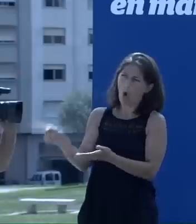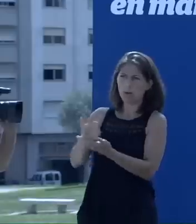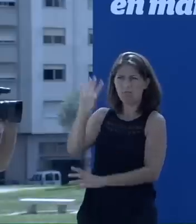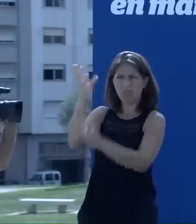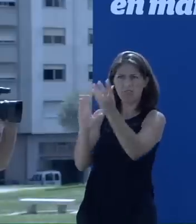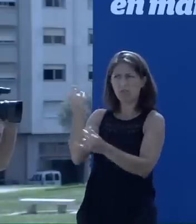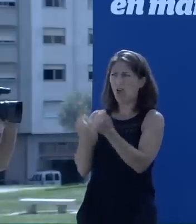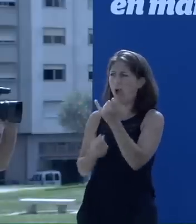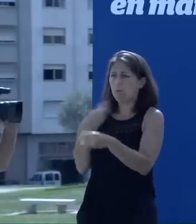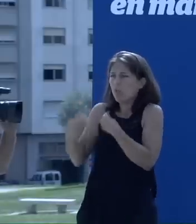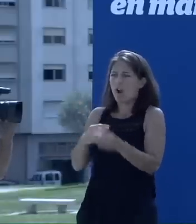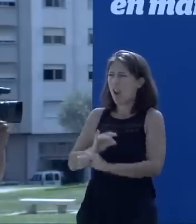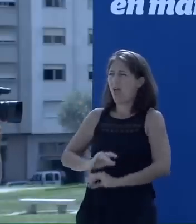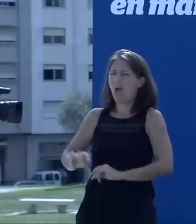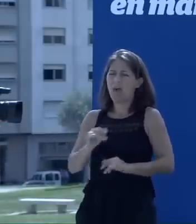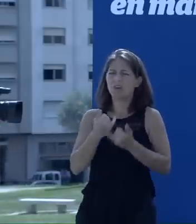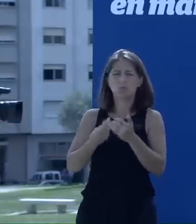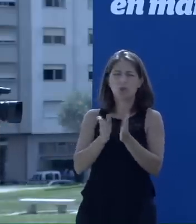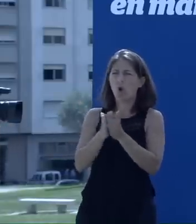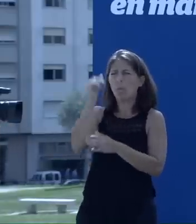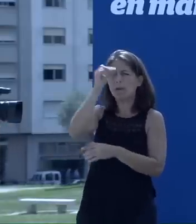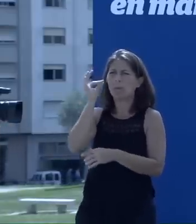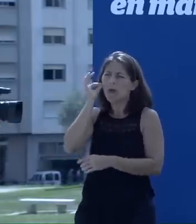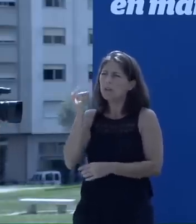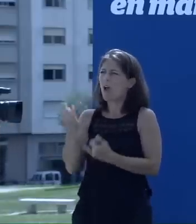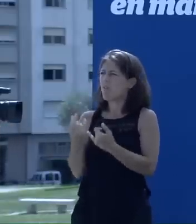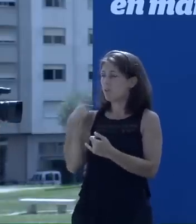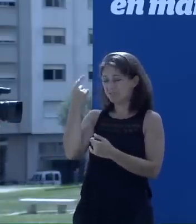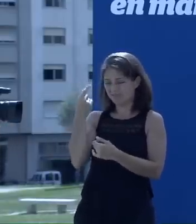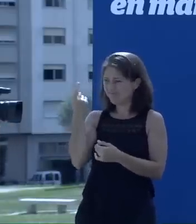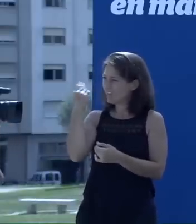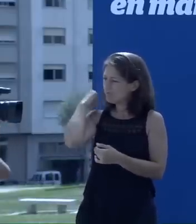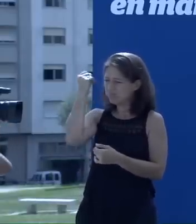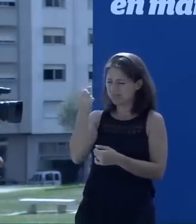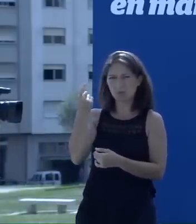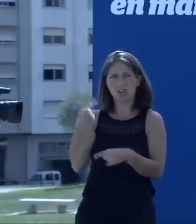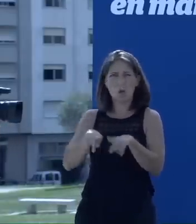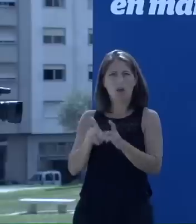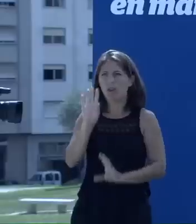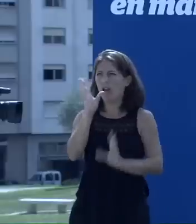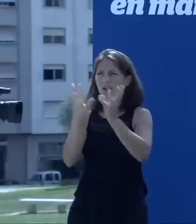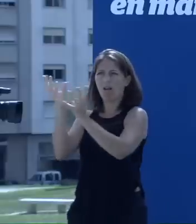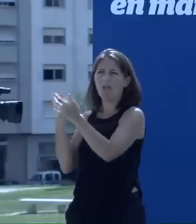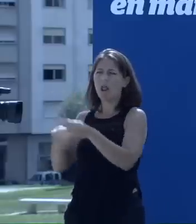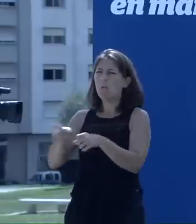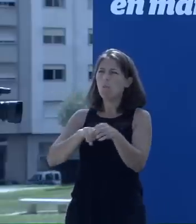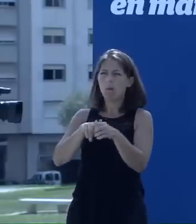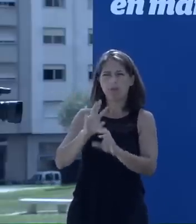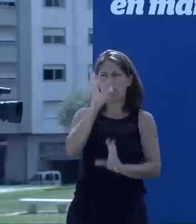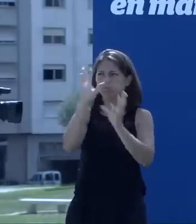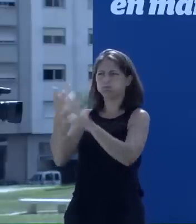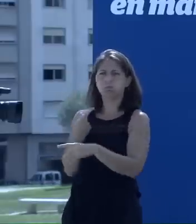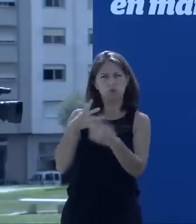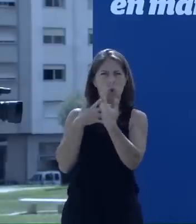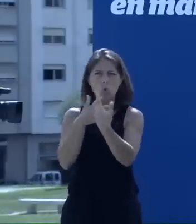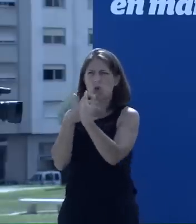podo parar de pensar nas compañeiras e nos compañeiros que estes días están a loitar para entallapas ao longo de toda a provincia. Dende aquí